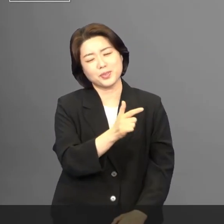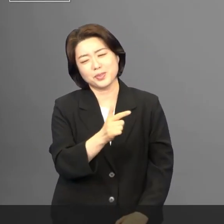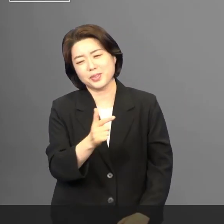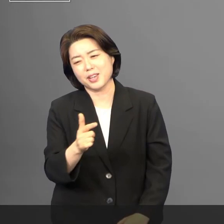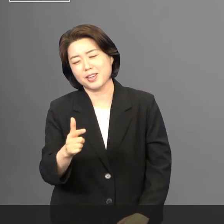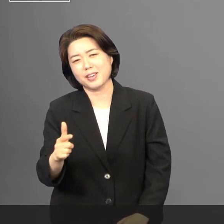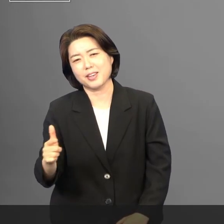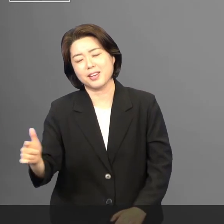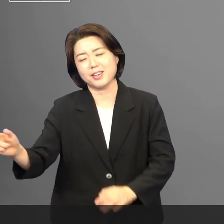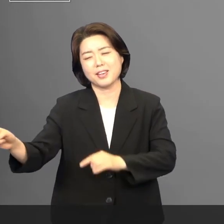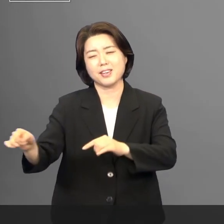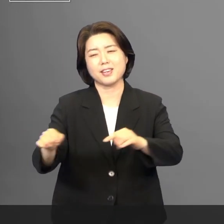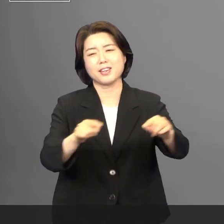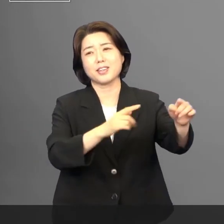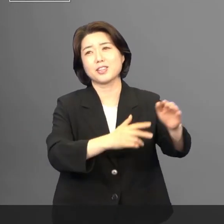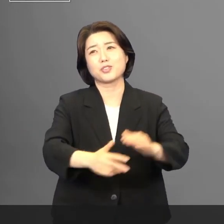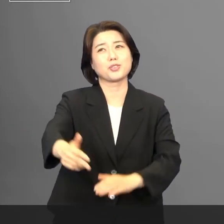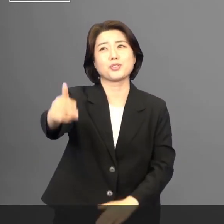만유의